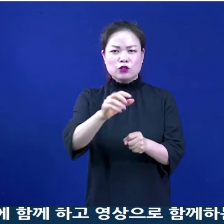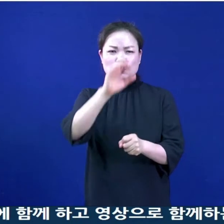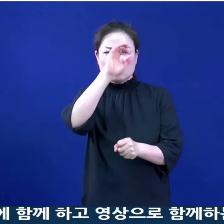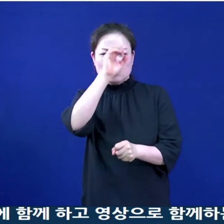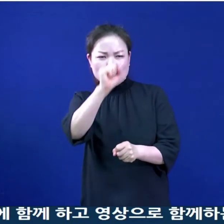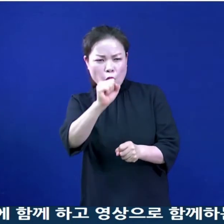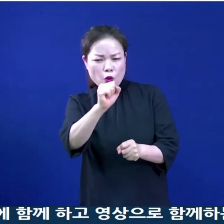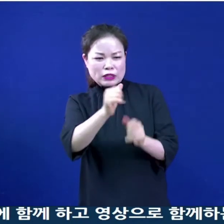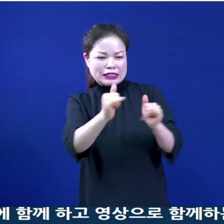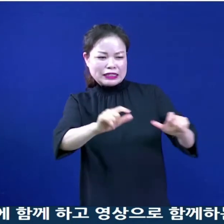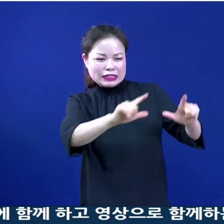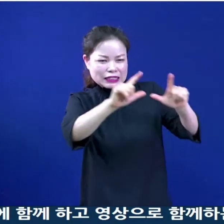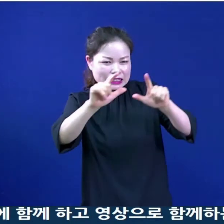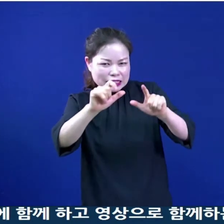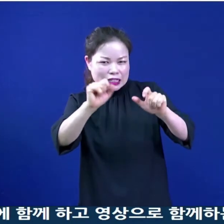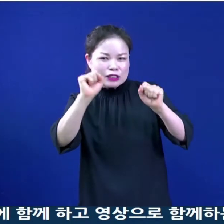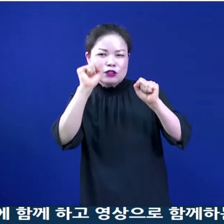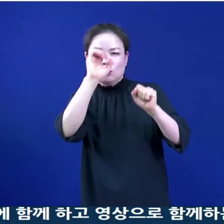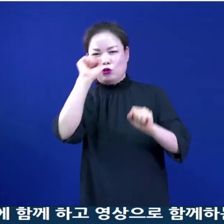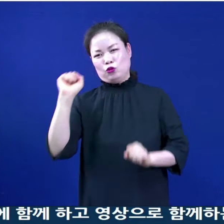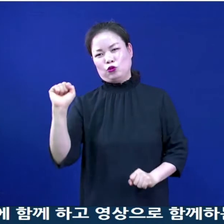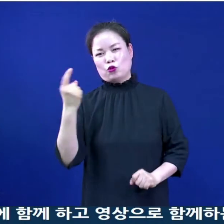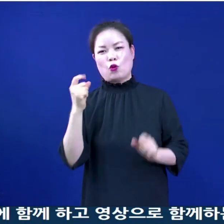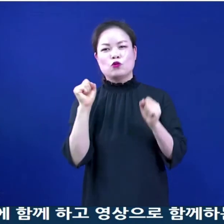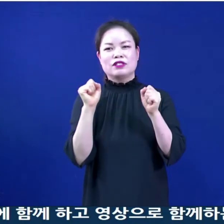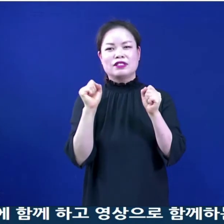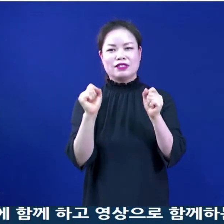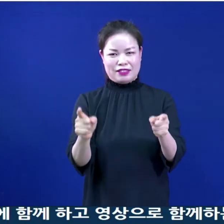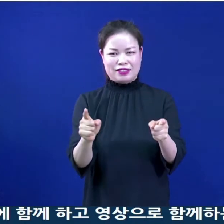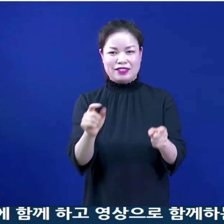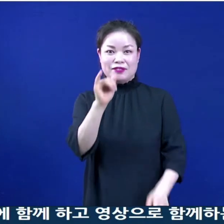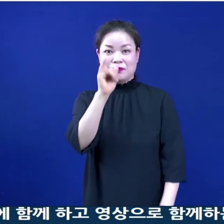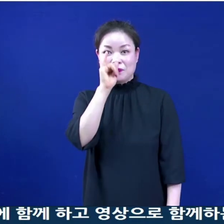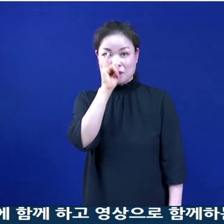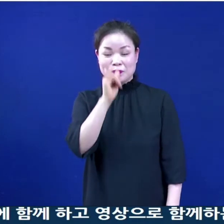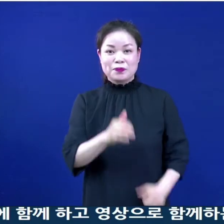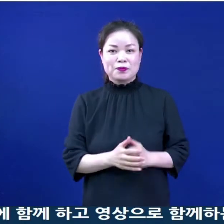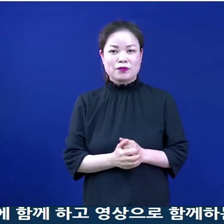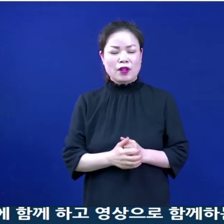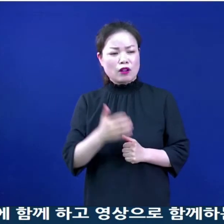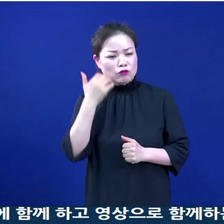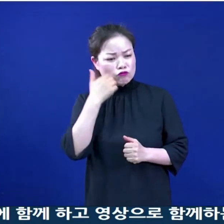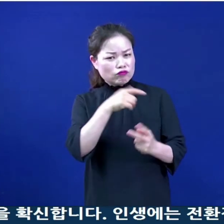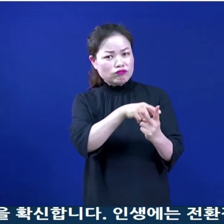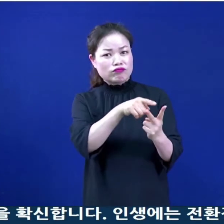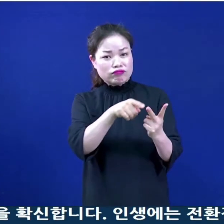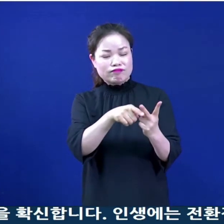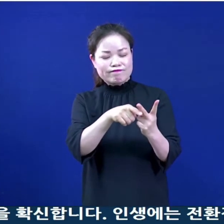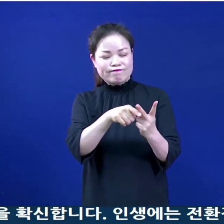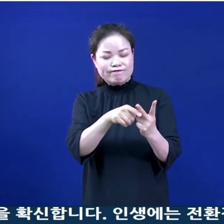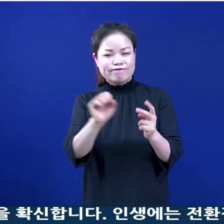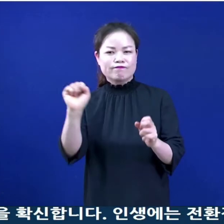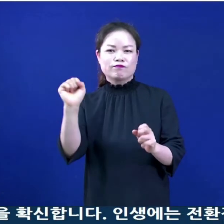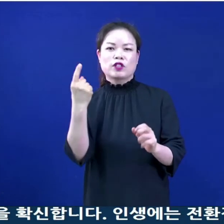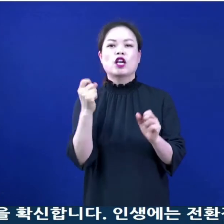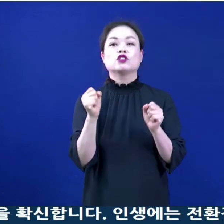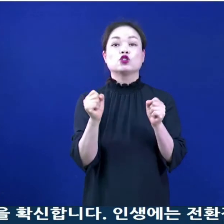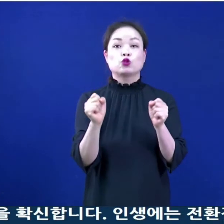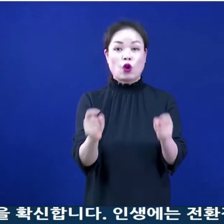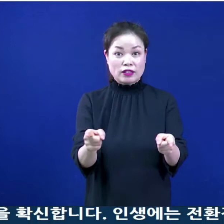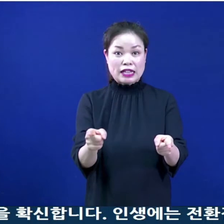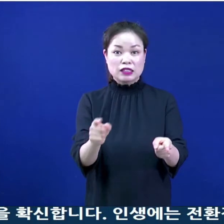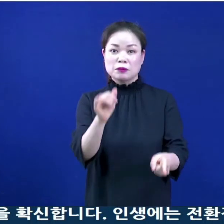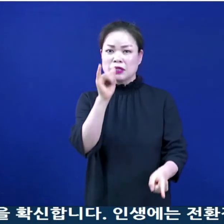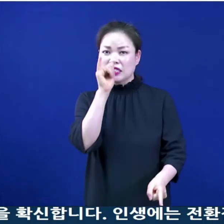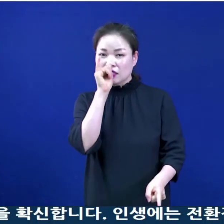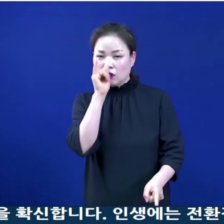좋은 전환점, 좋은 계기를 가진 인생이라 말할 수 있겠습니다. 누구에게나 전환점이 있고